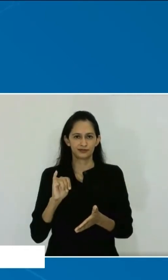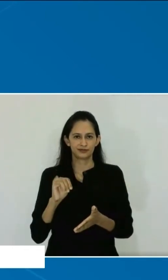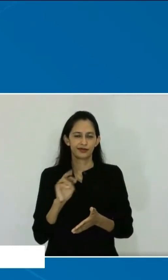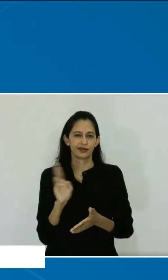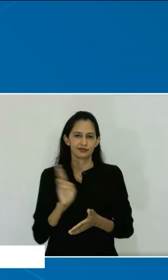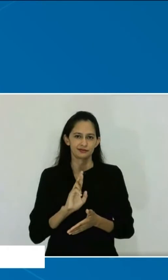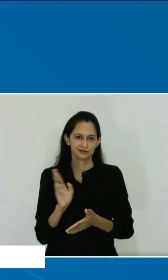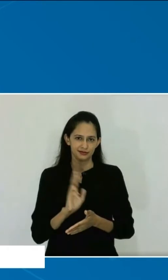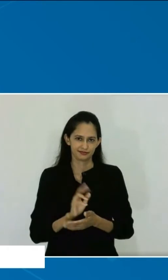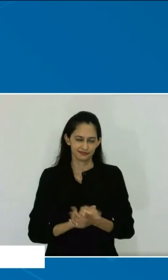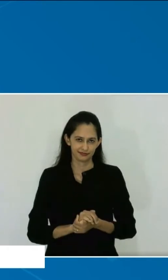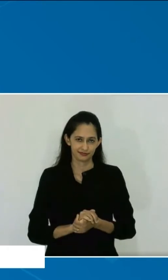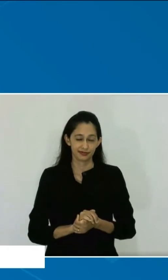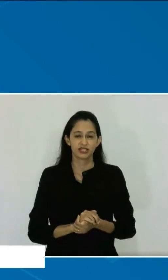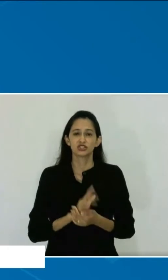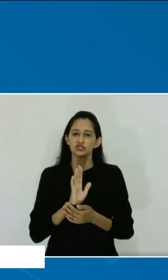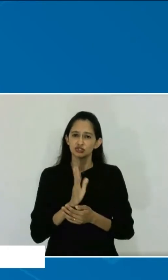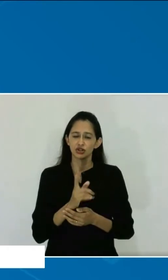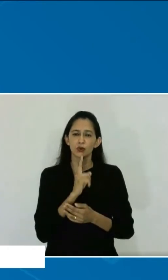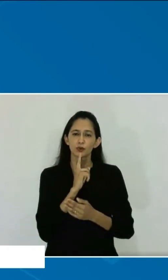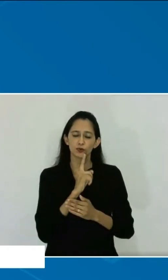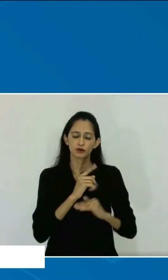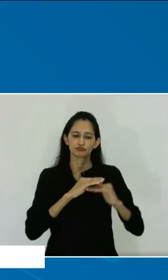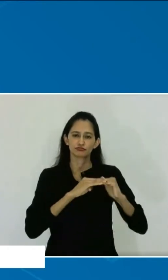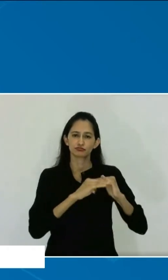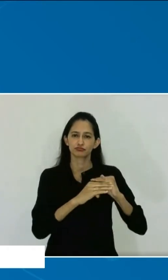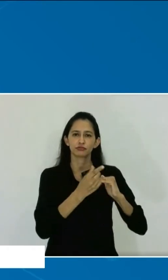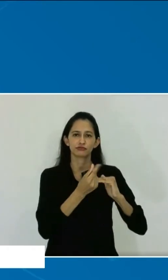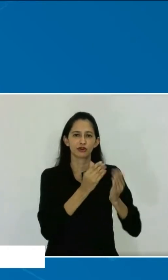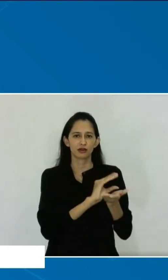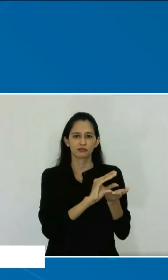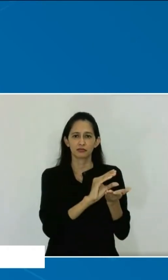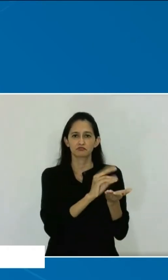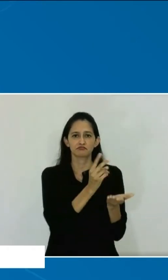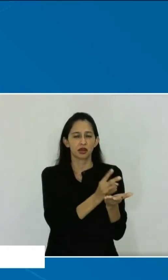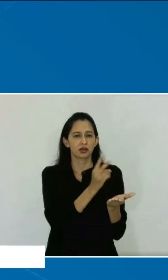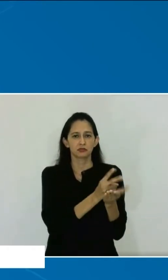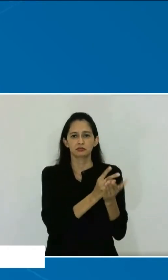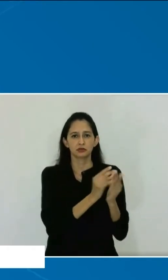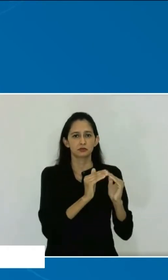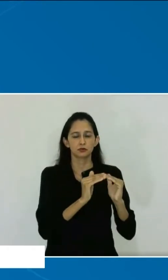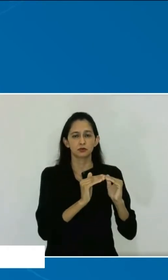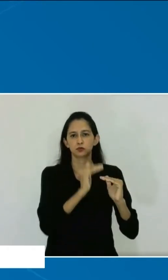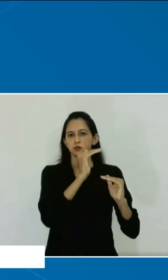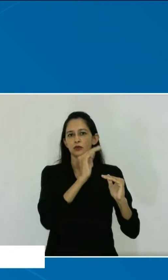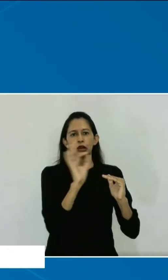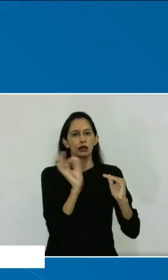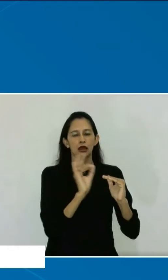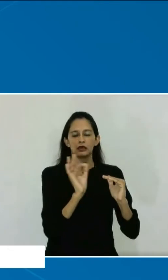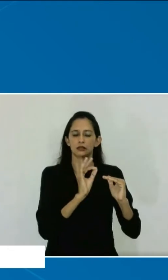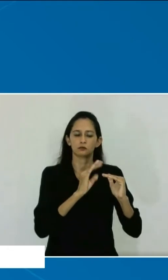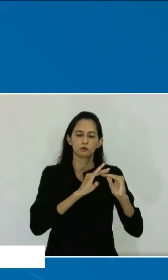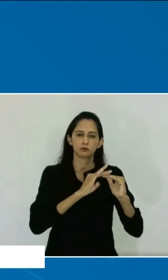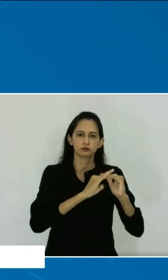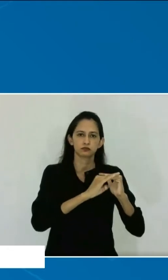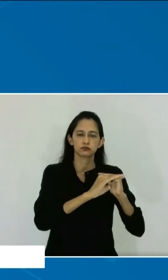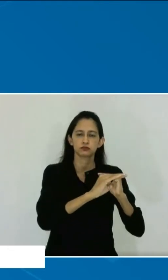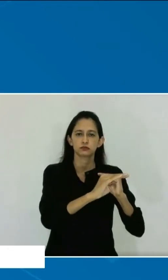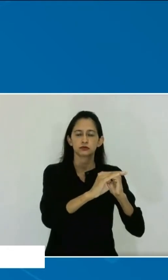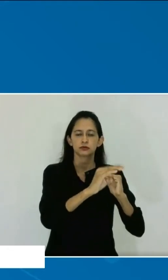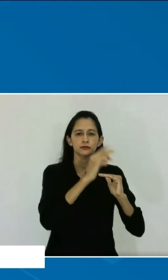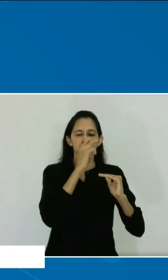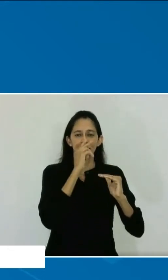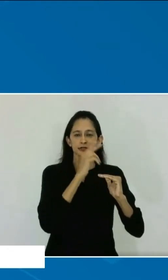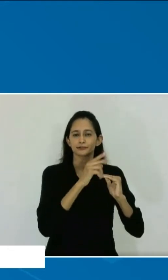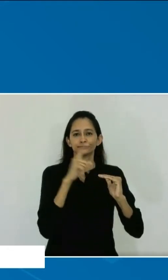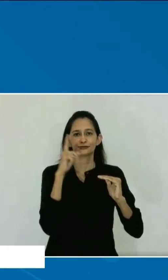orçamento congelado, que é um orçamento insuficiente para a gente fazer face às nossas despesas, e nós não estamos falando